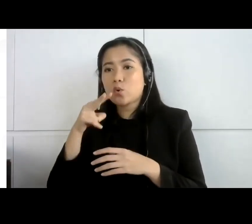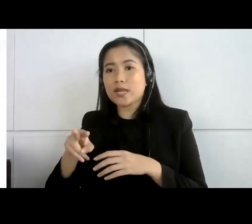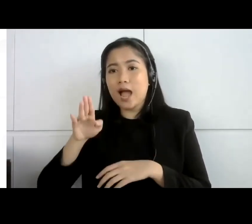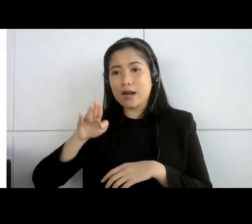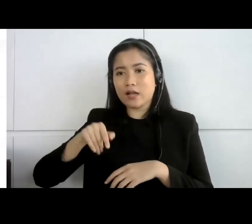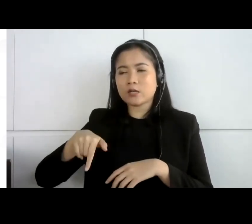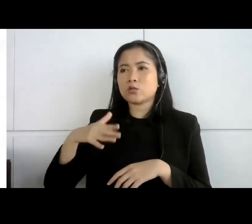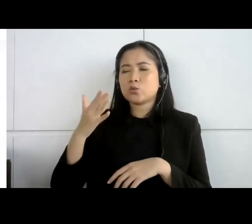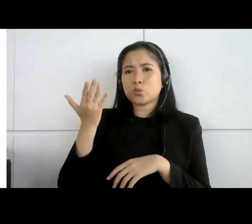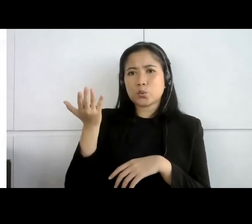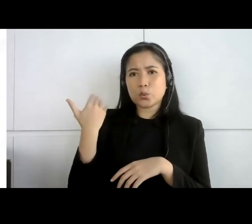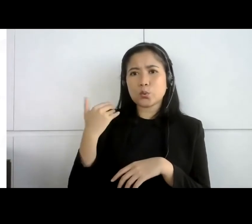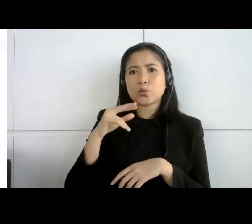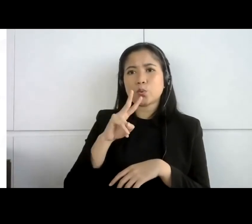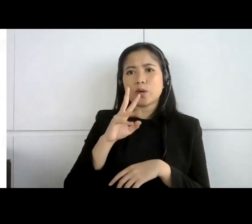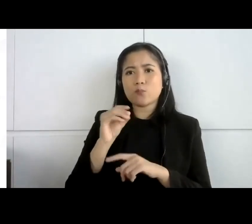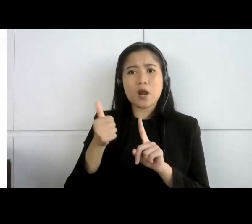di tahun 2016.